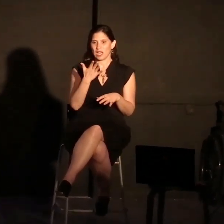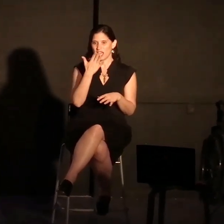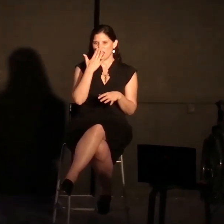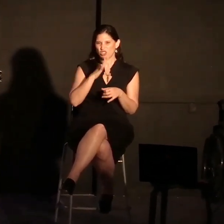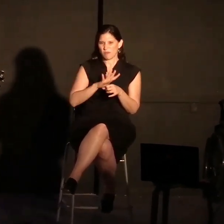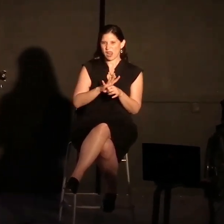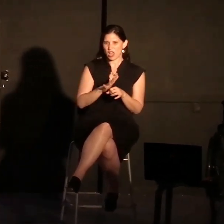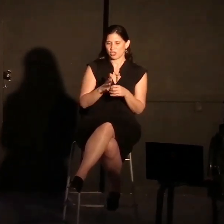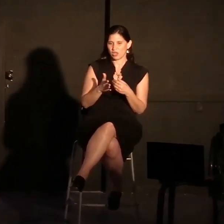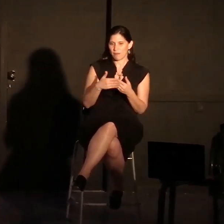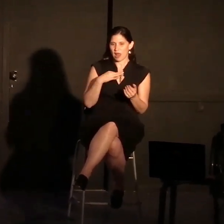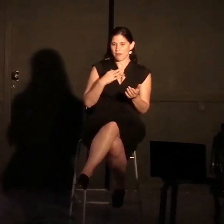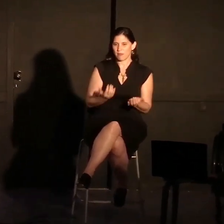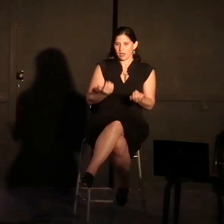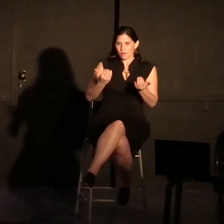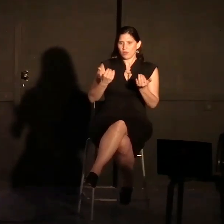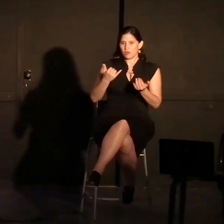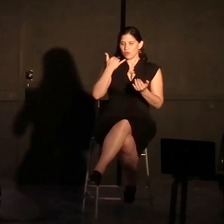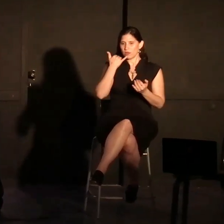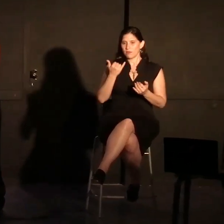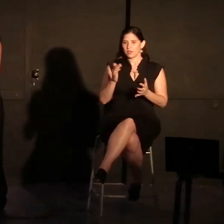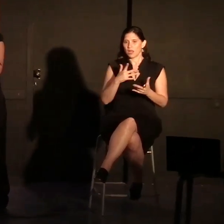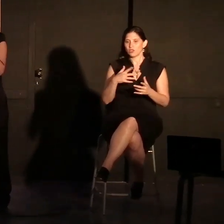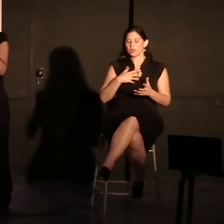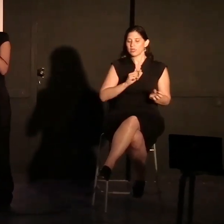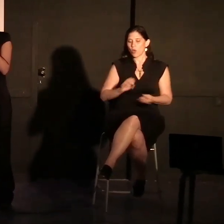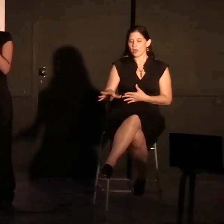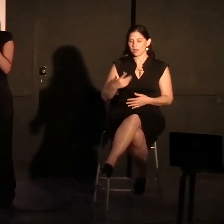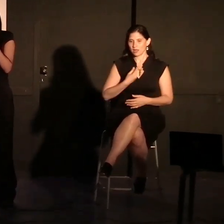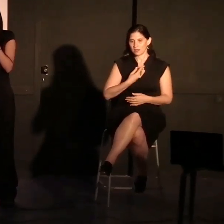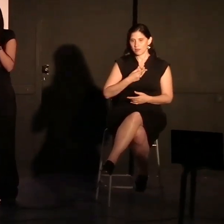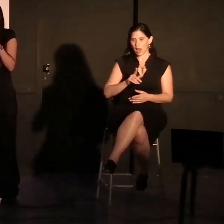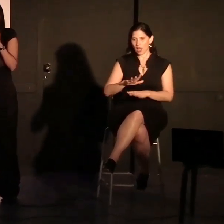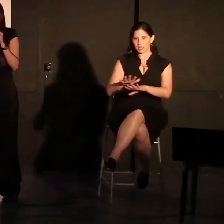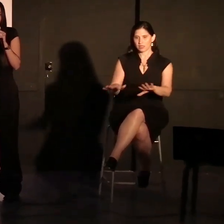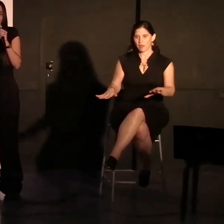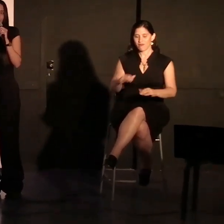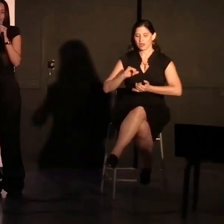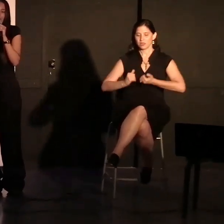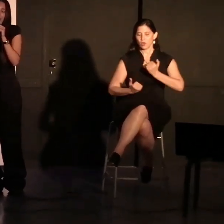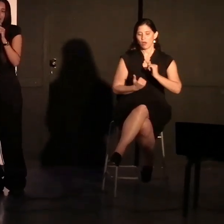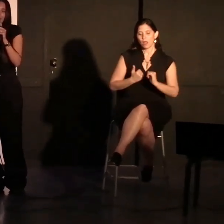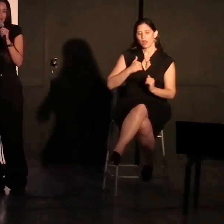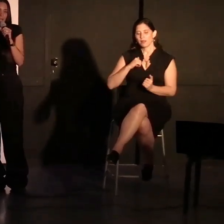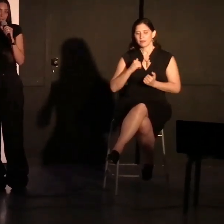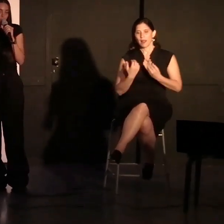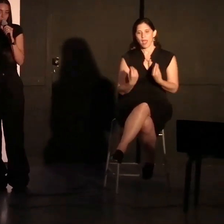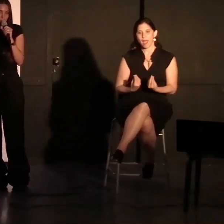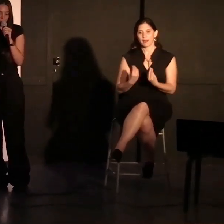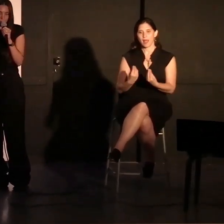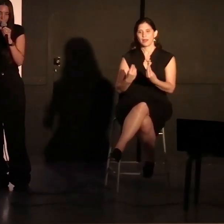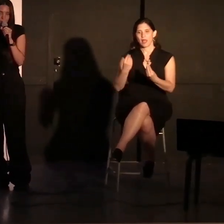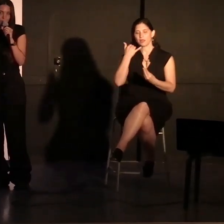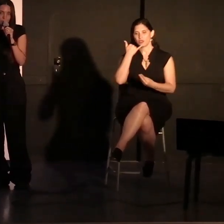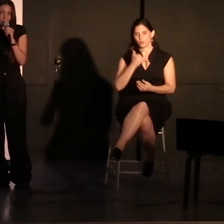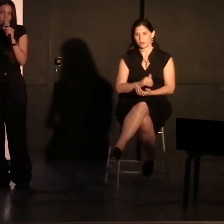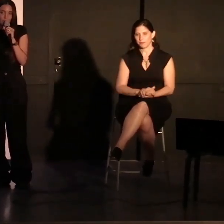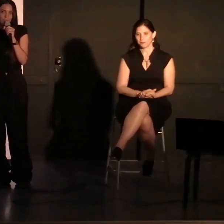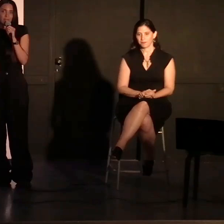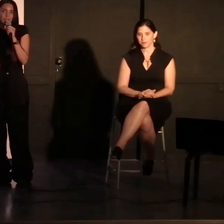לשירותים אז החלטתי שאני זורקת את עצמי לרצפה ואני זוחלת לאט לאט לאט לאט